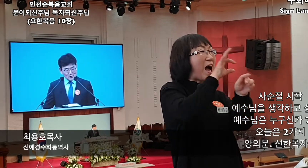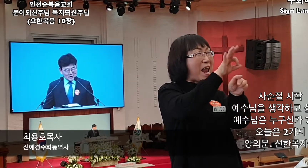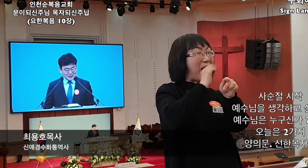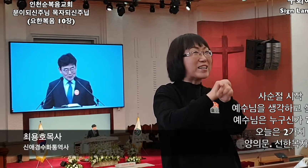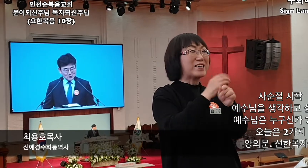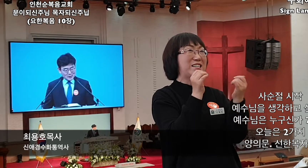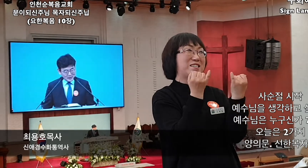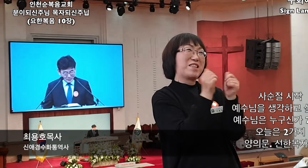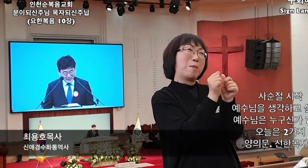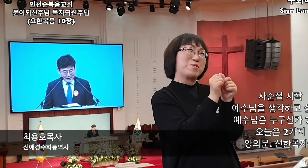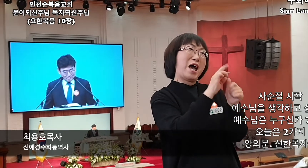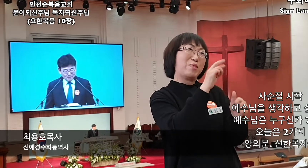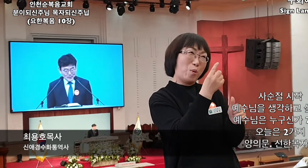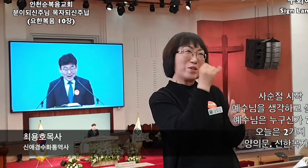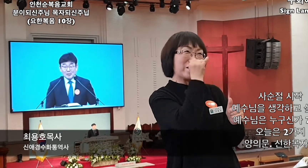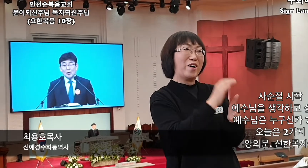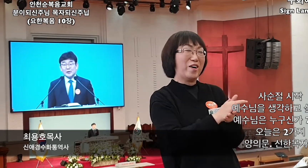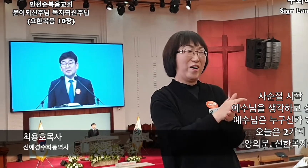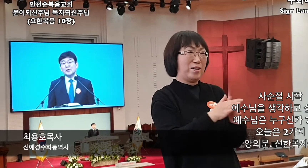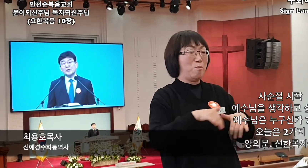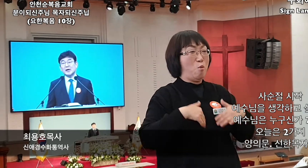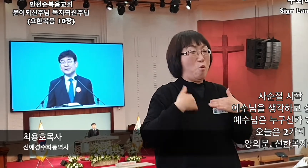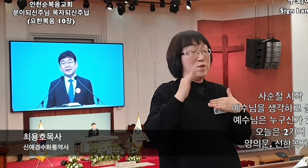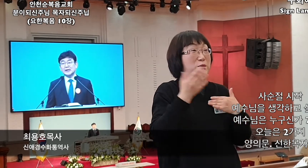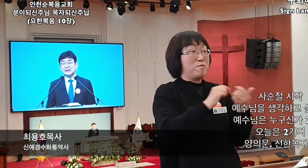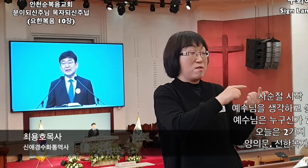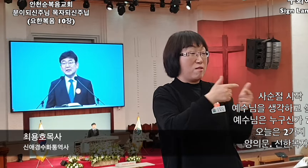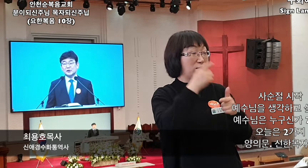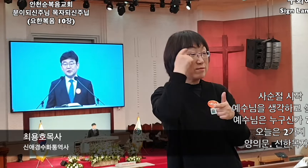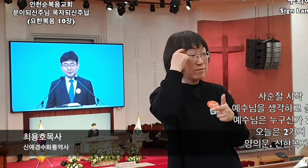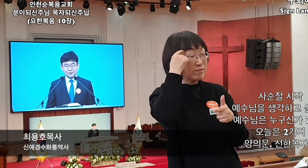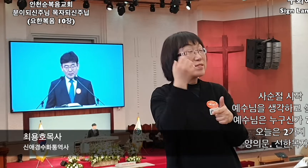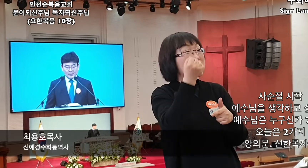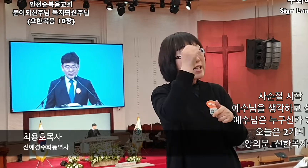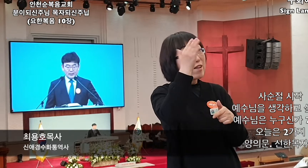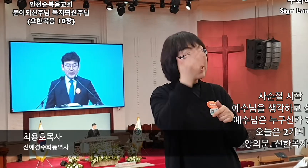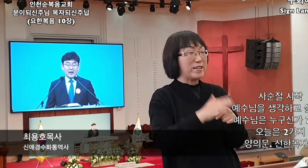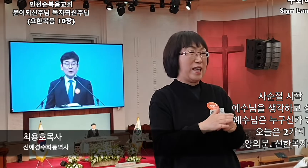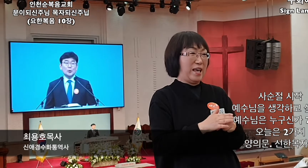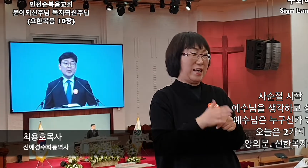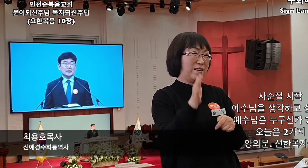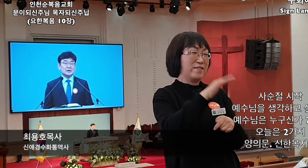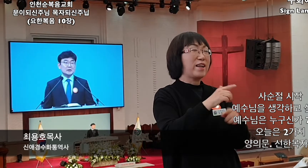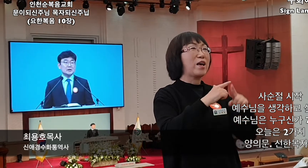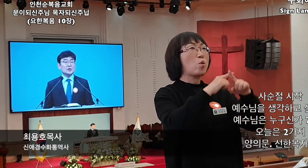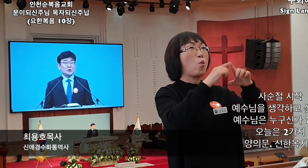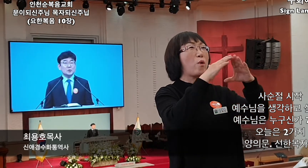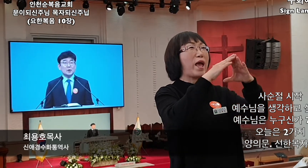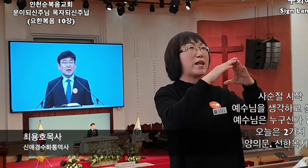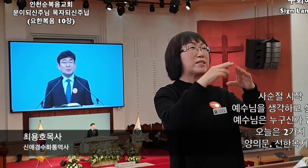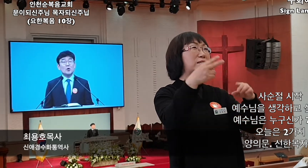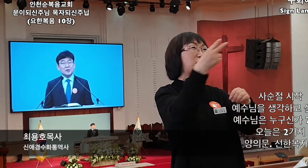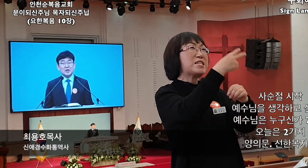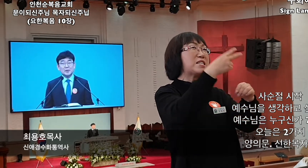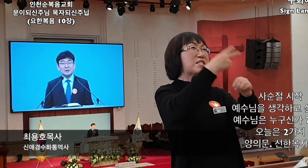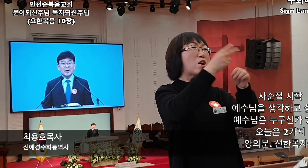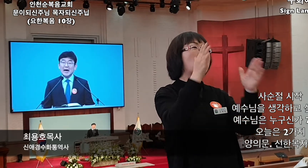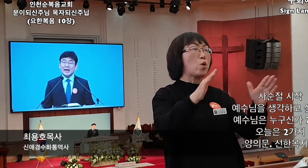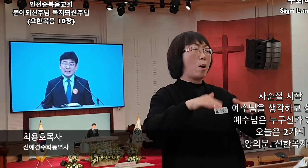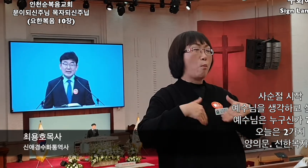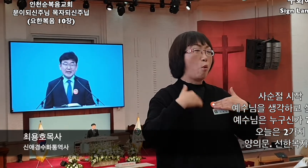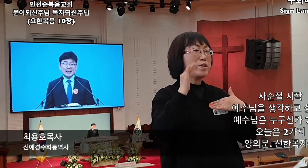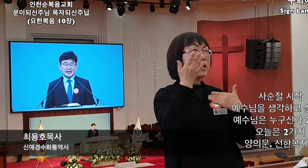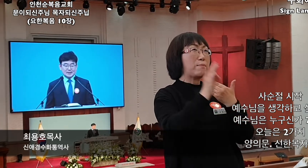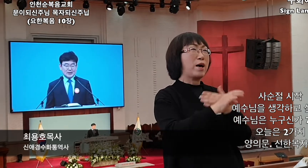그런 남정네들도 있습니다. 봄이 되면 여러 가지 생각들을 하죠. 그런데 교회는 2000년 동안 봄이 되면